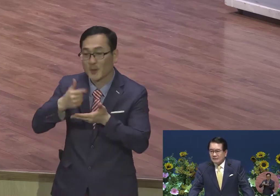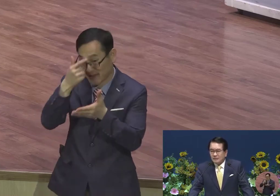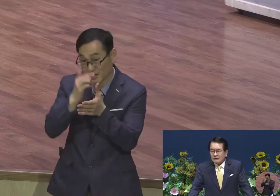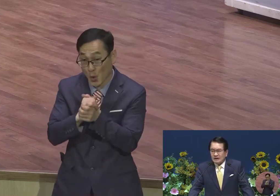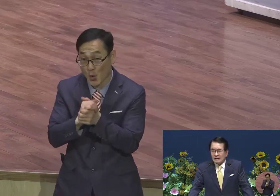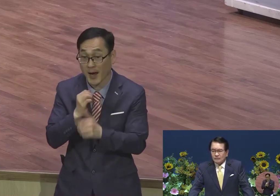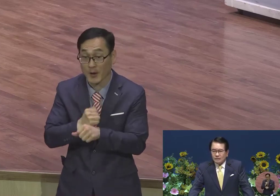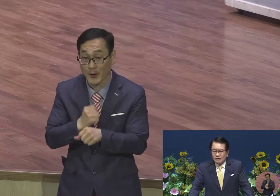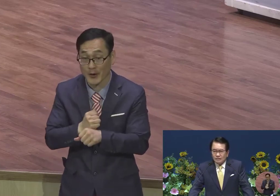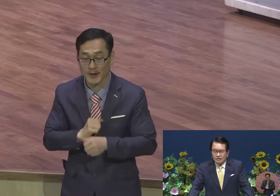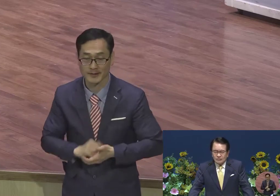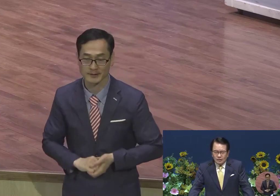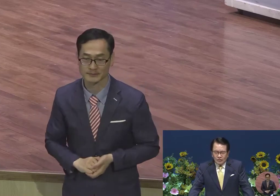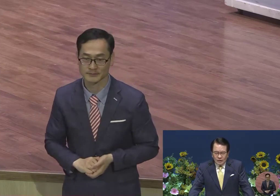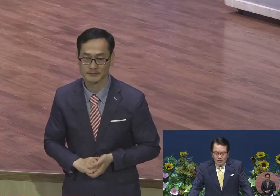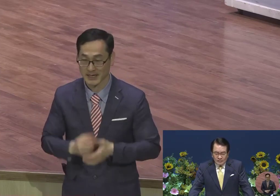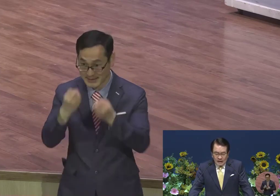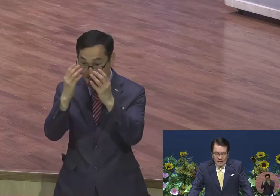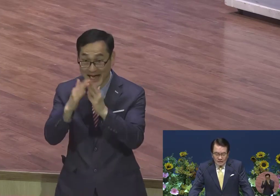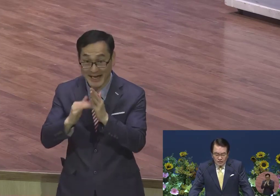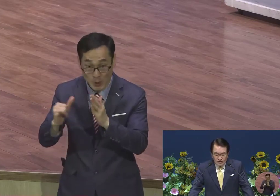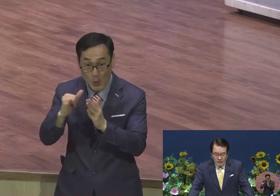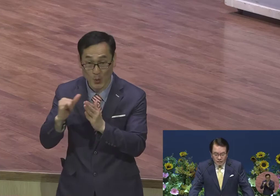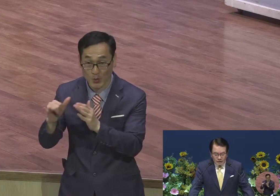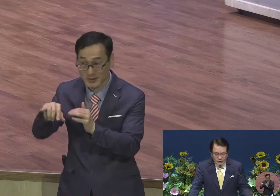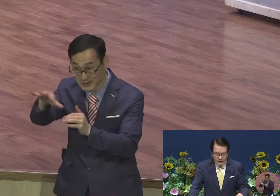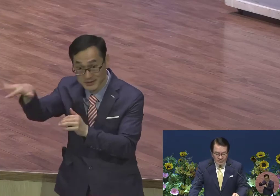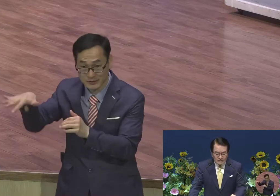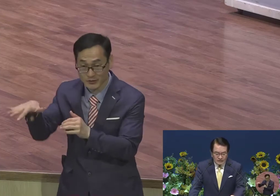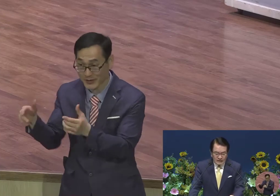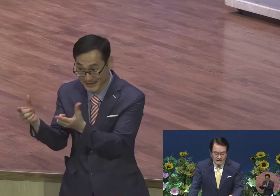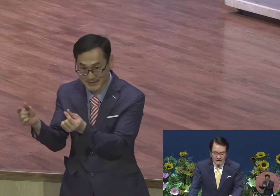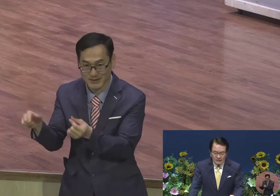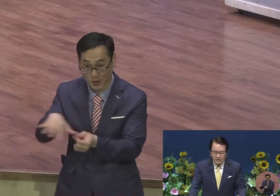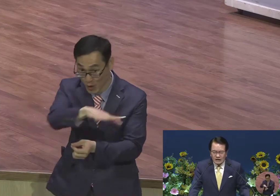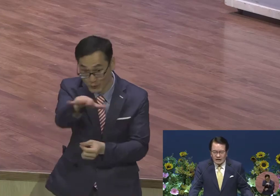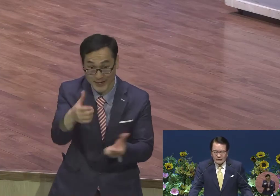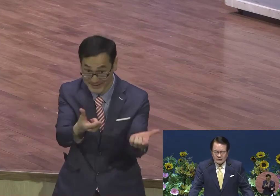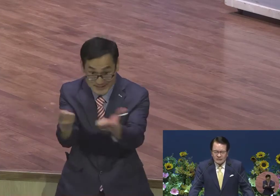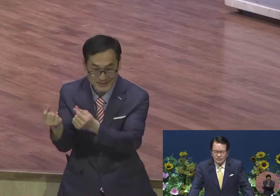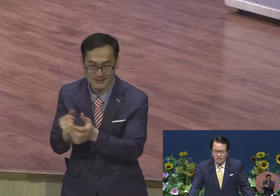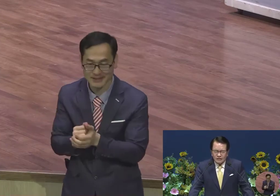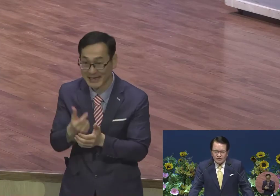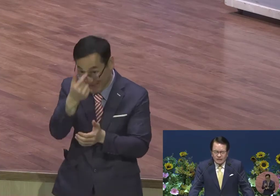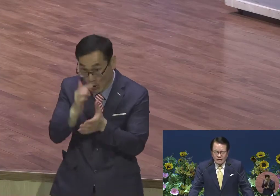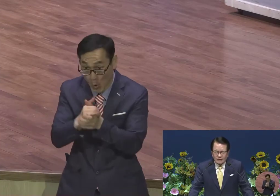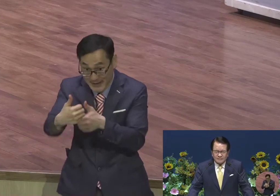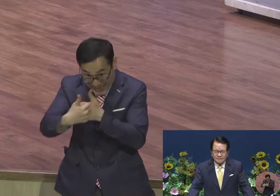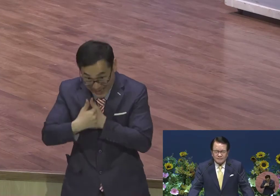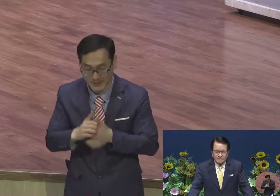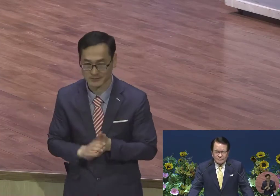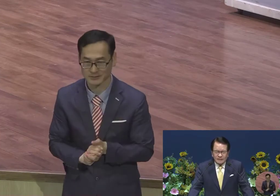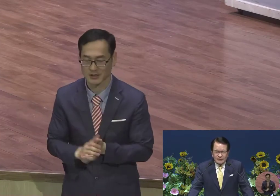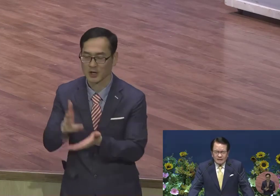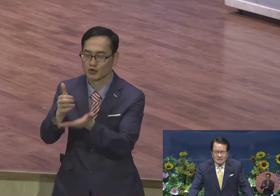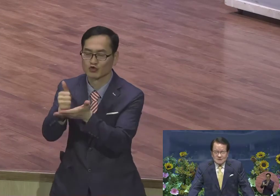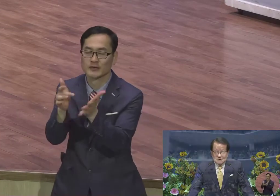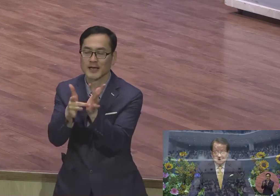영접기도 할 세 가족들을 중심으로 다 같이 눈을 감고 기도하겠습니다 제 기도를 따라 하세요 주 예수님